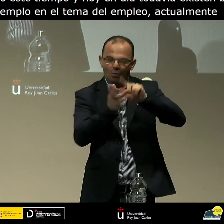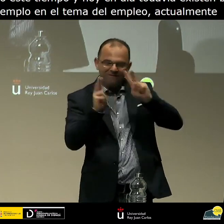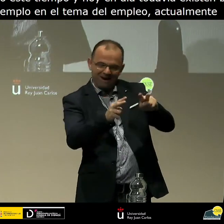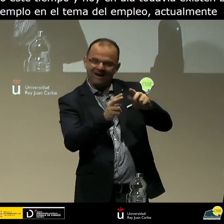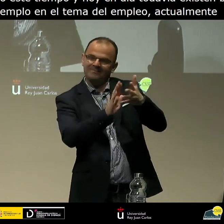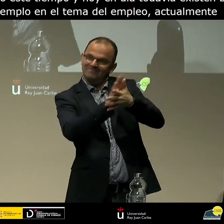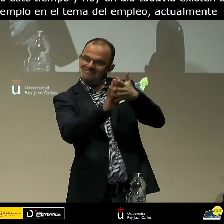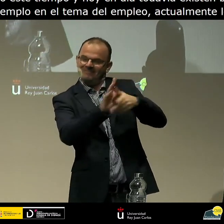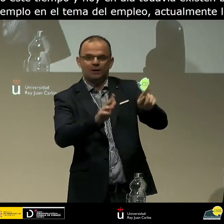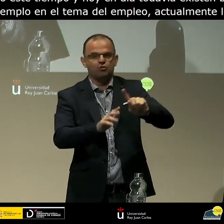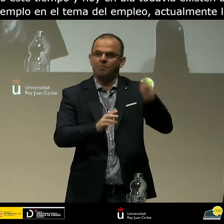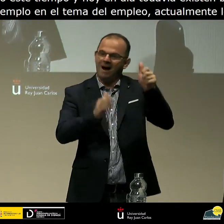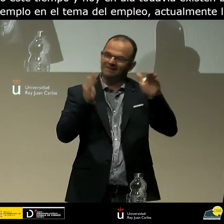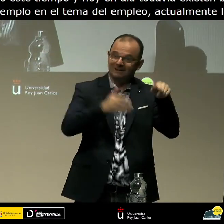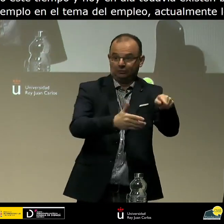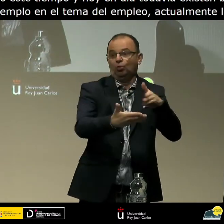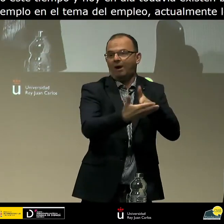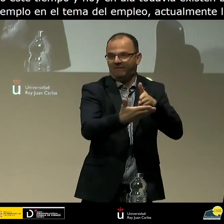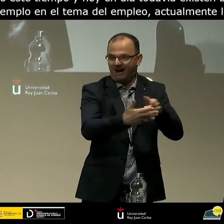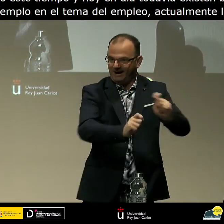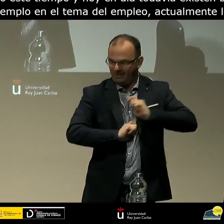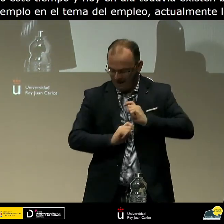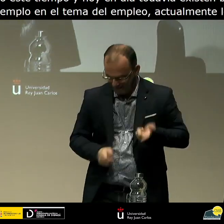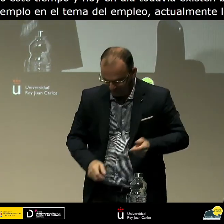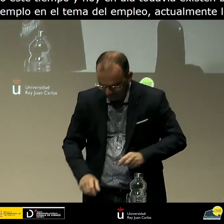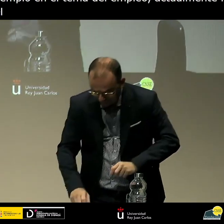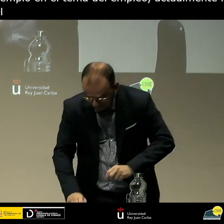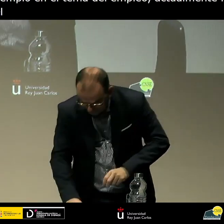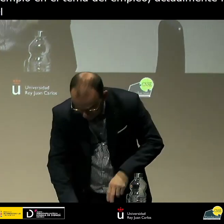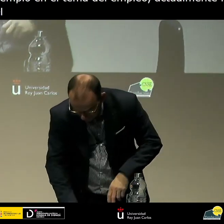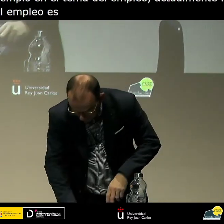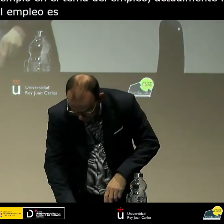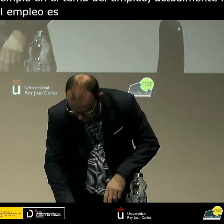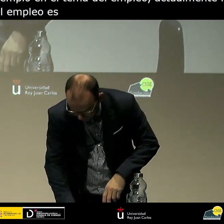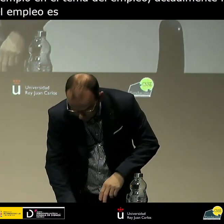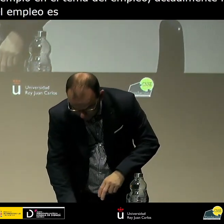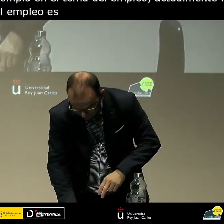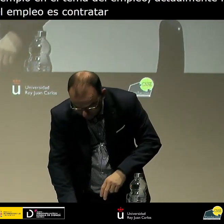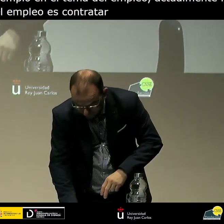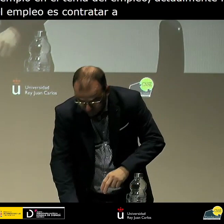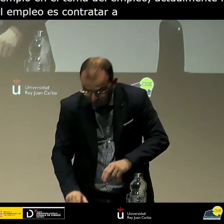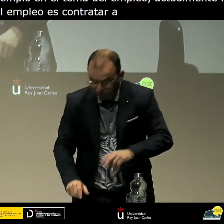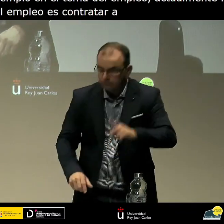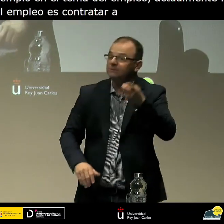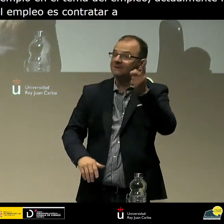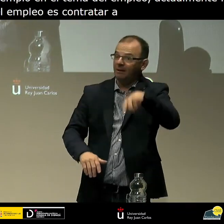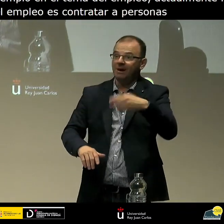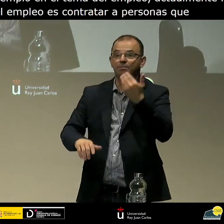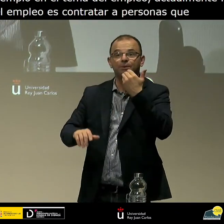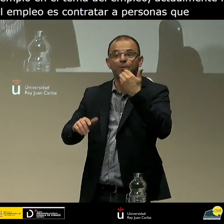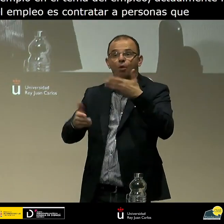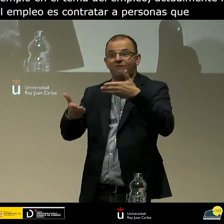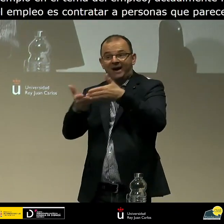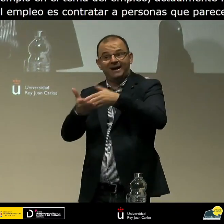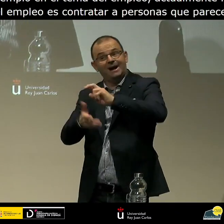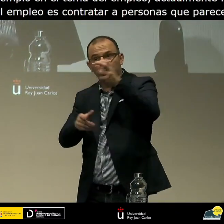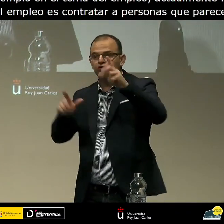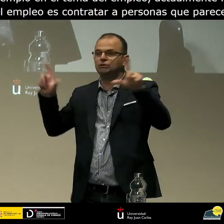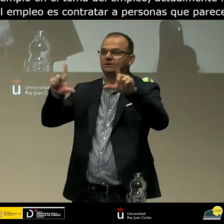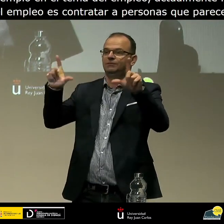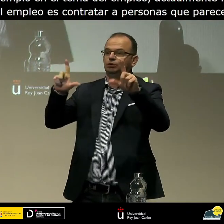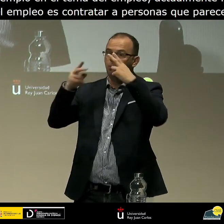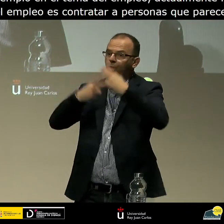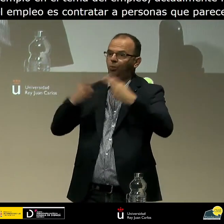lo que buscan en el empleo es contratar a personas que parece que oyen más que una persona